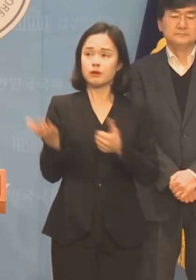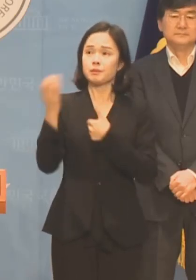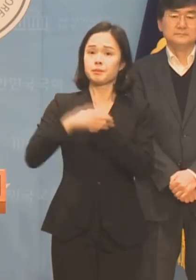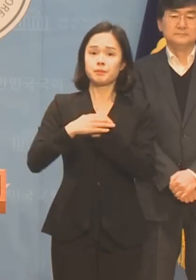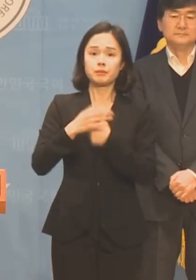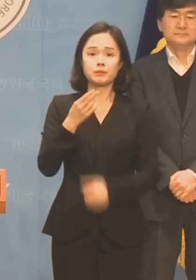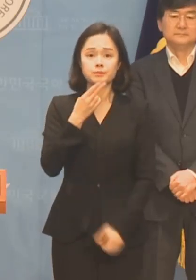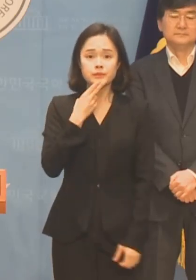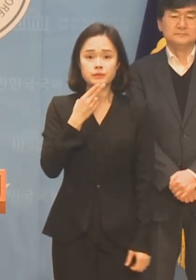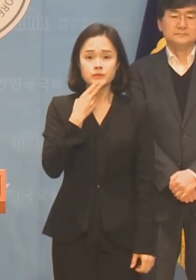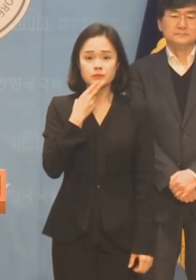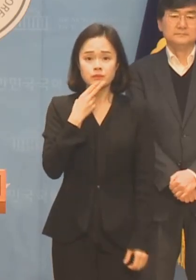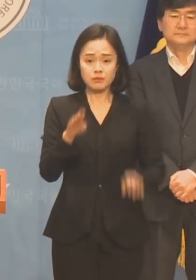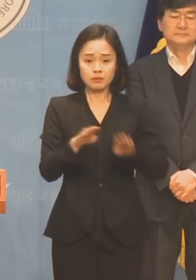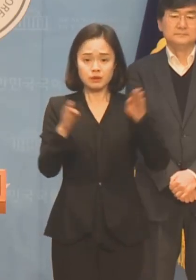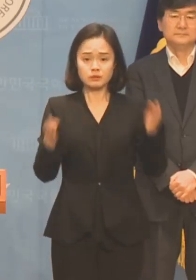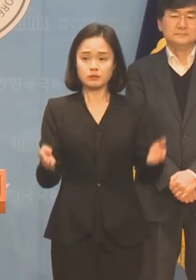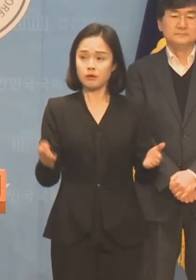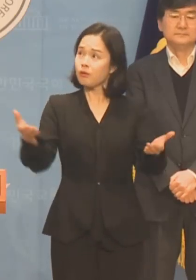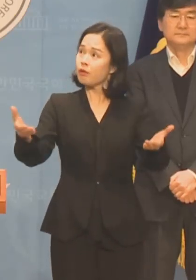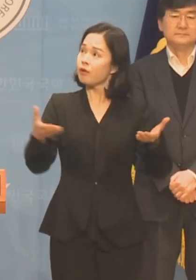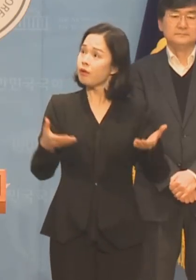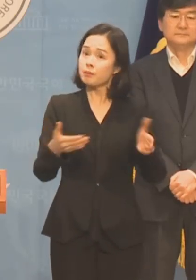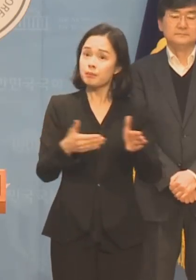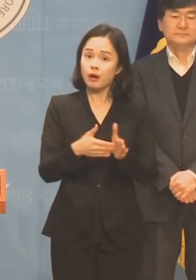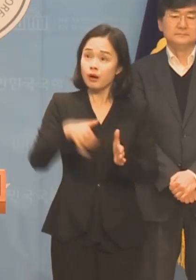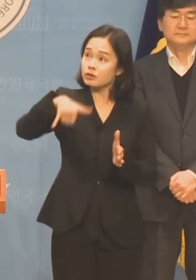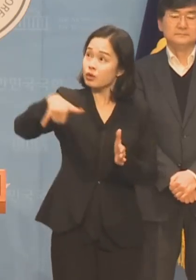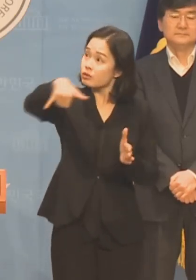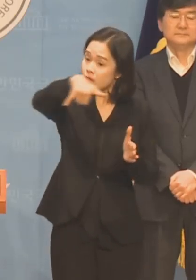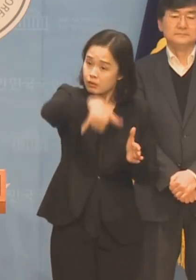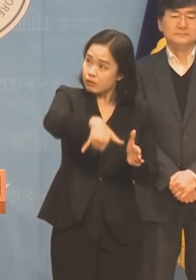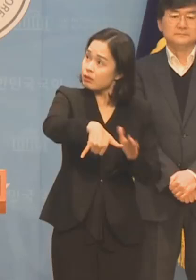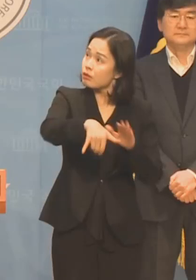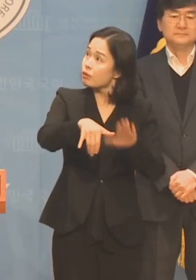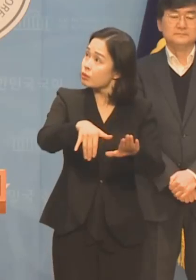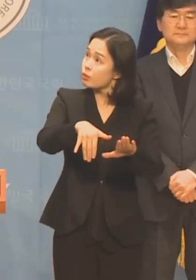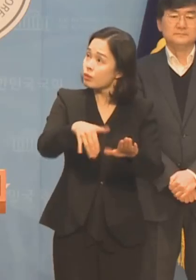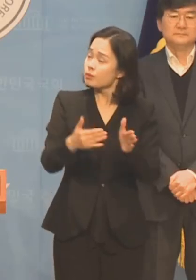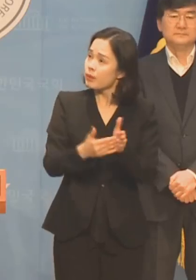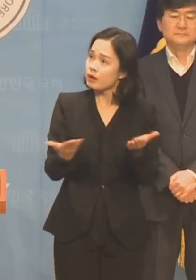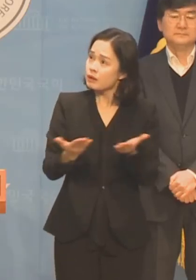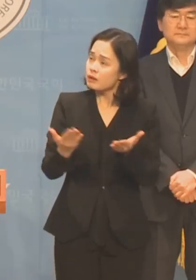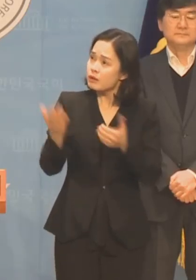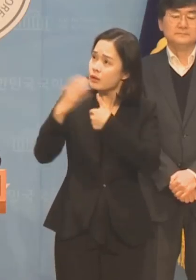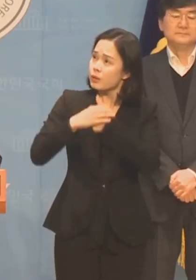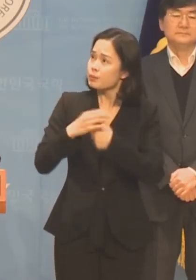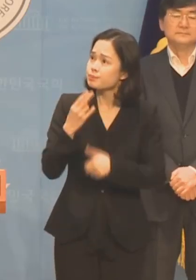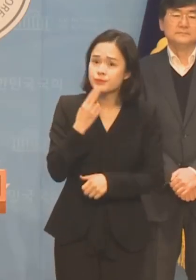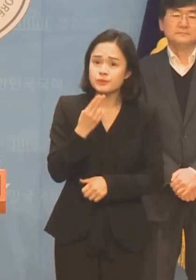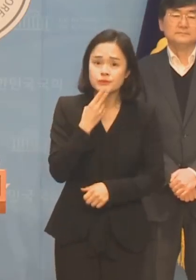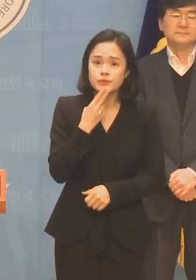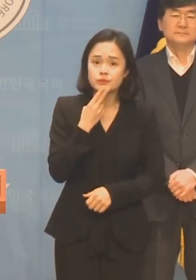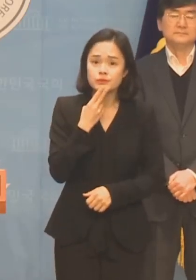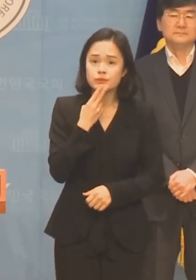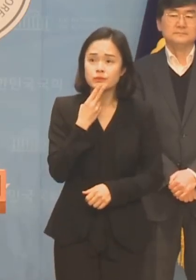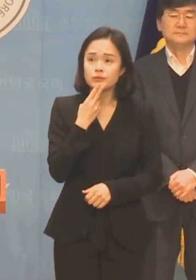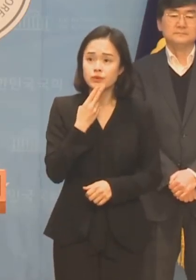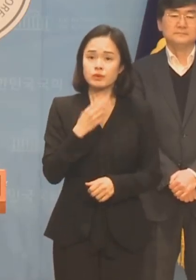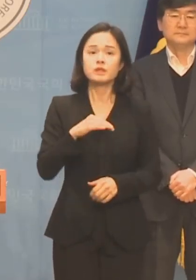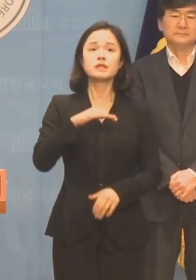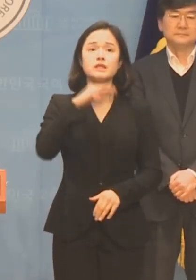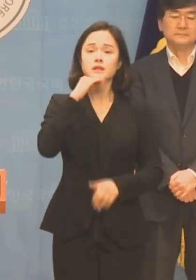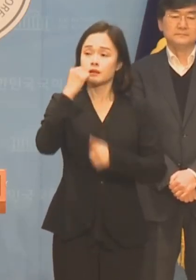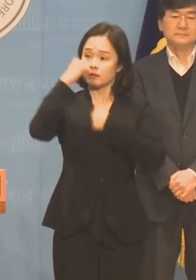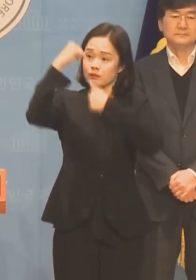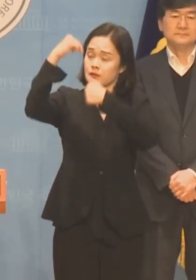채 그냥 앉아서 대기하라는 대기 발령과 비슷한 상태에 놓여 있었고요. 그